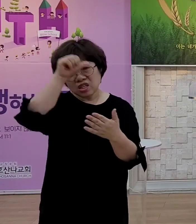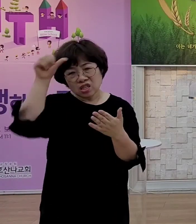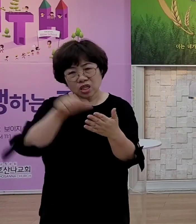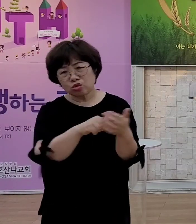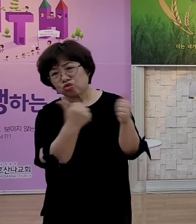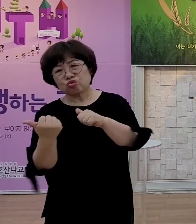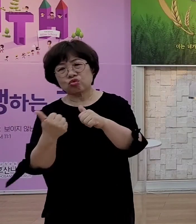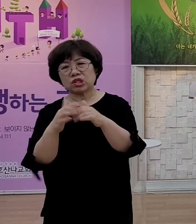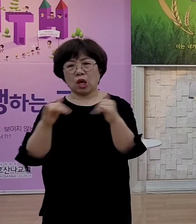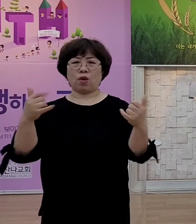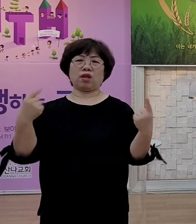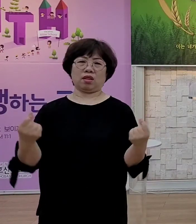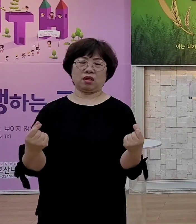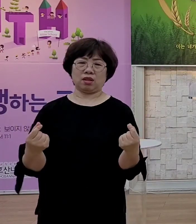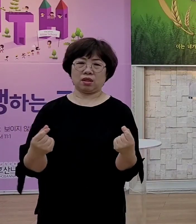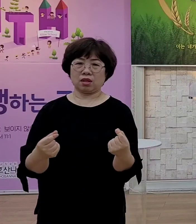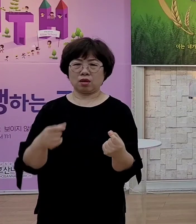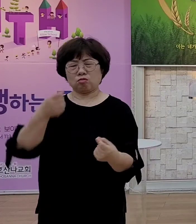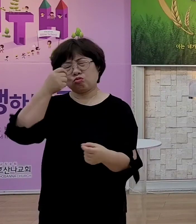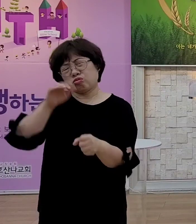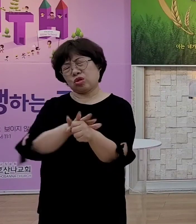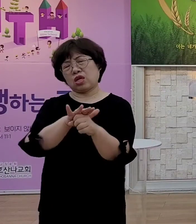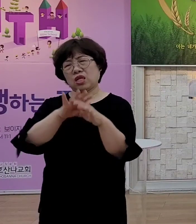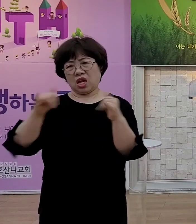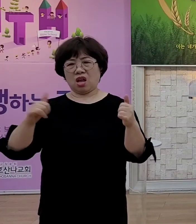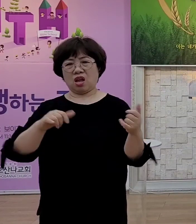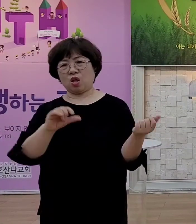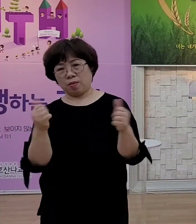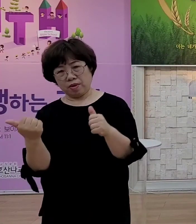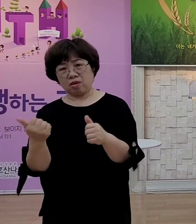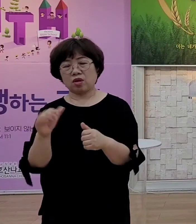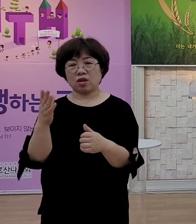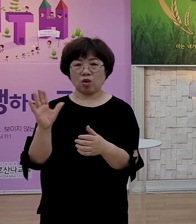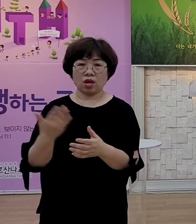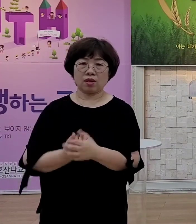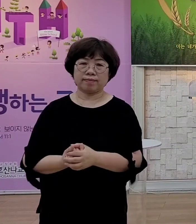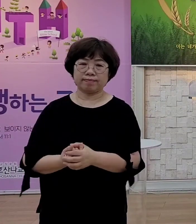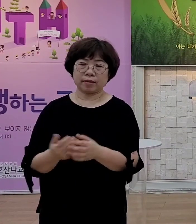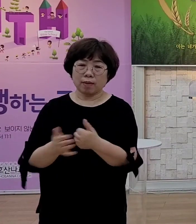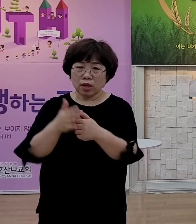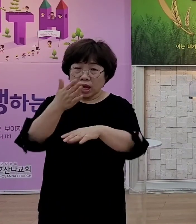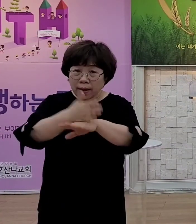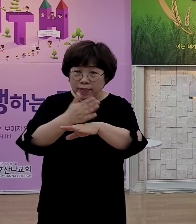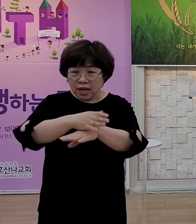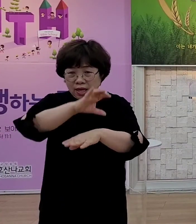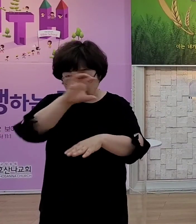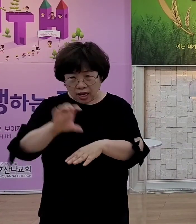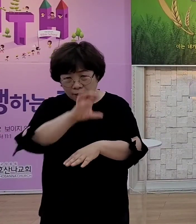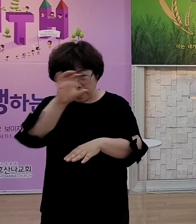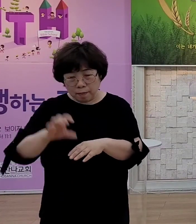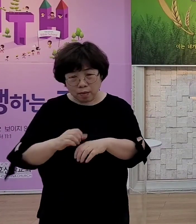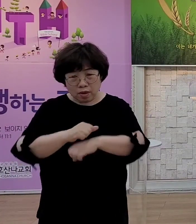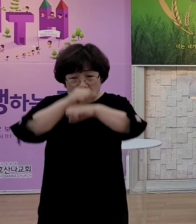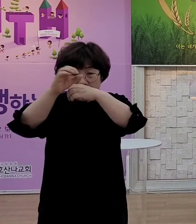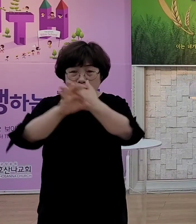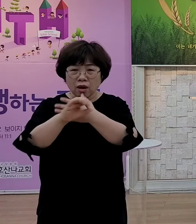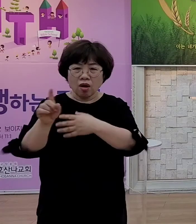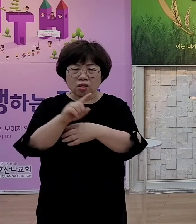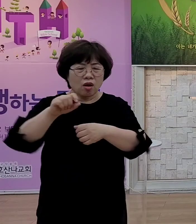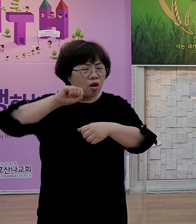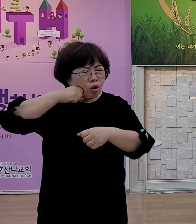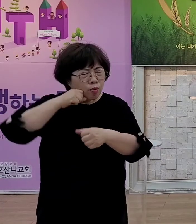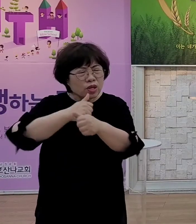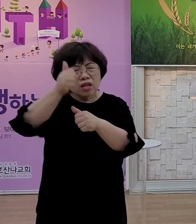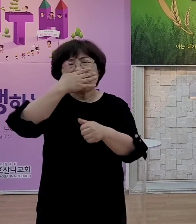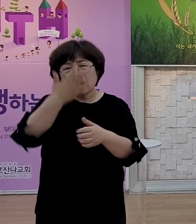죽은 삶이에요. 얼마나 불쌍한 삶이에요. 그래서 감사가 계속되면요. 어떤 어려움도 이길 수 있고